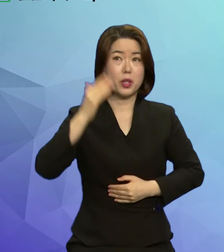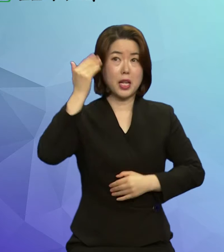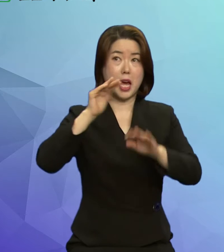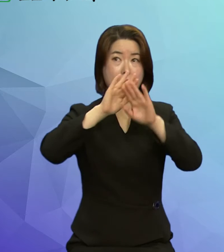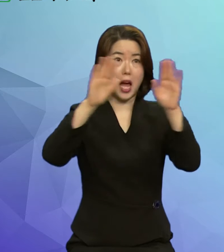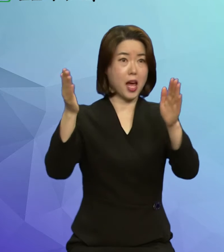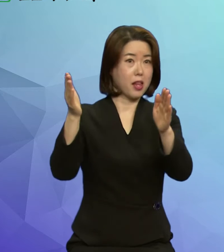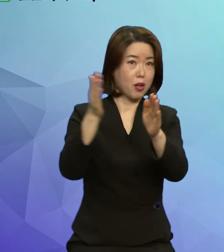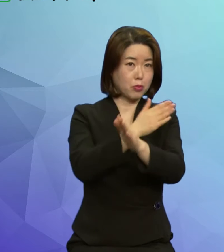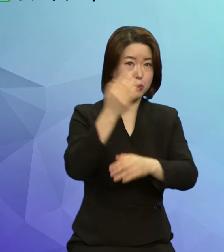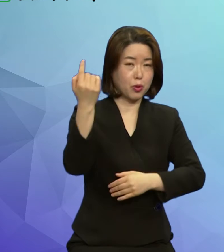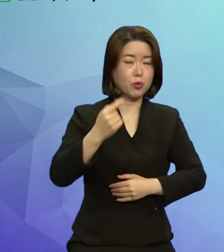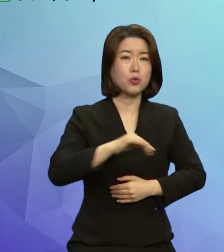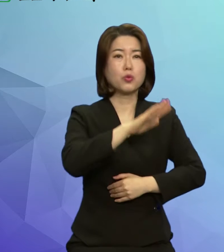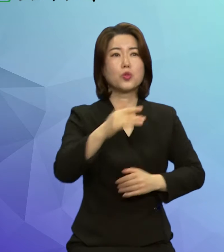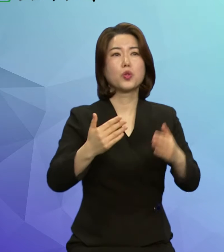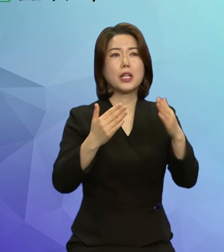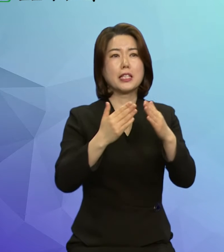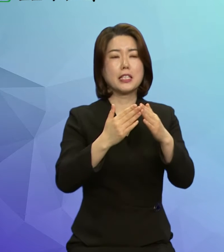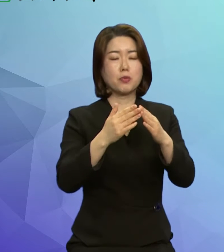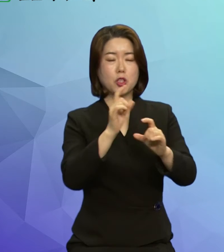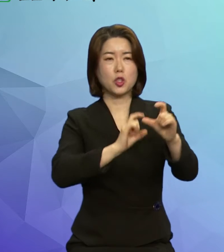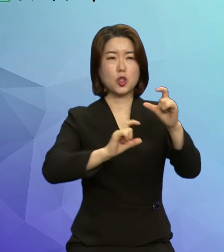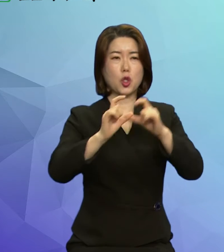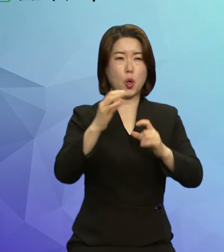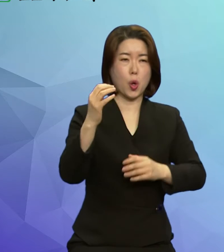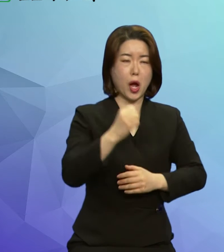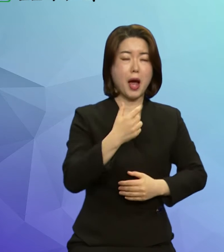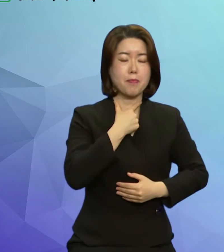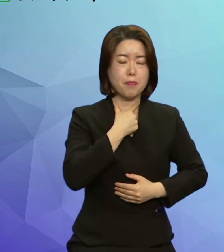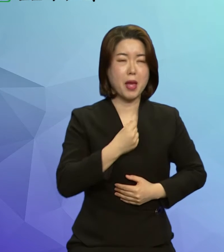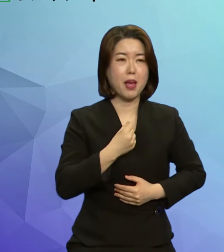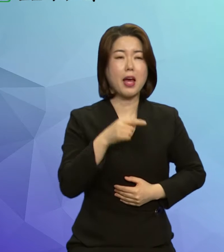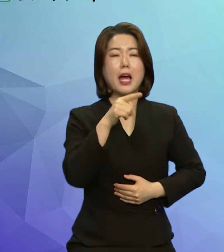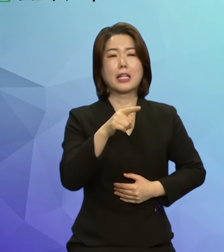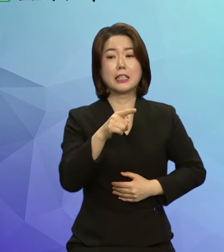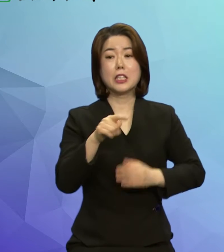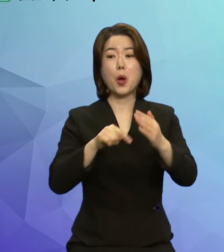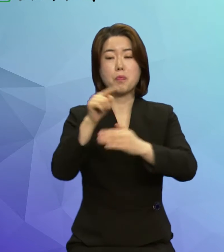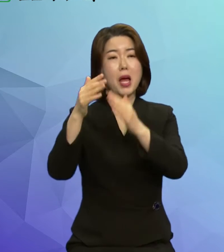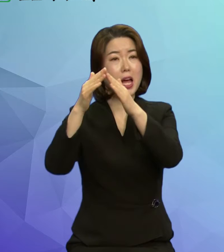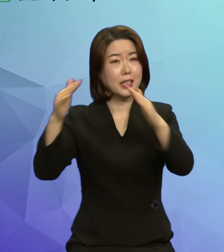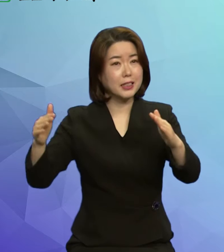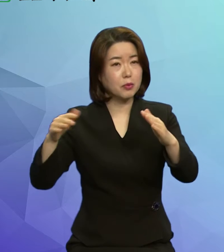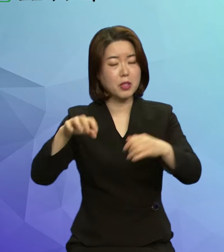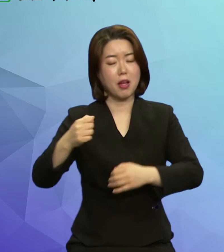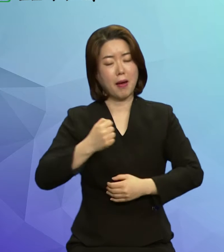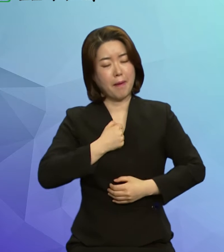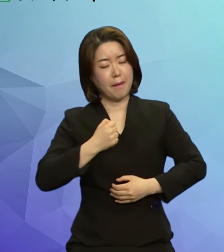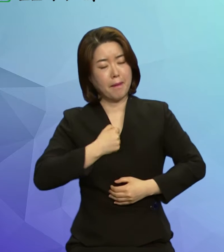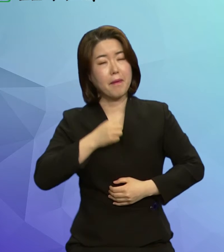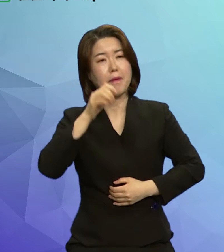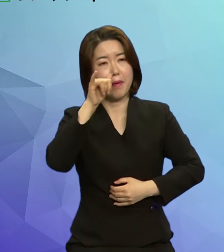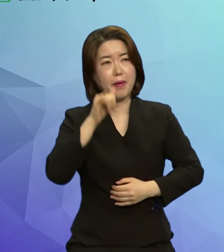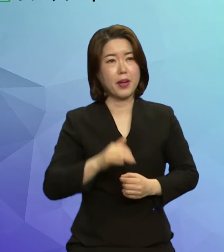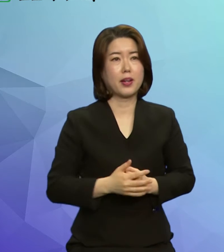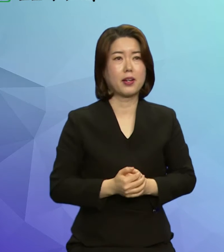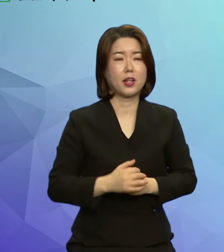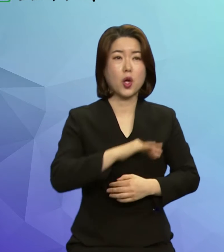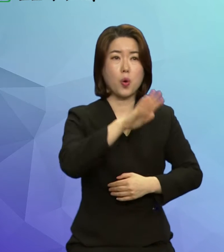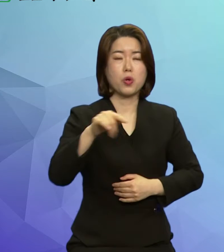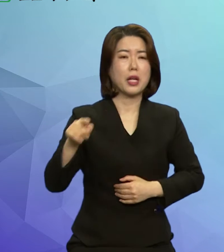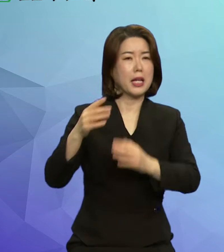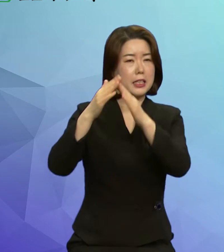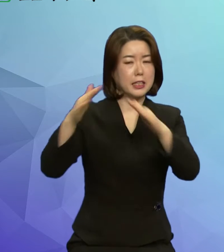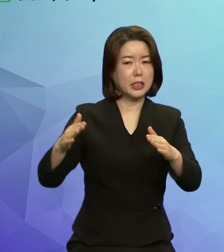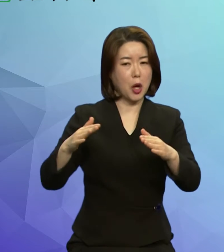우리는 하늘로부터 오는 우리의 집을 덧입기를 갈망하면서 이 장막집에서 탄식하고 있습니다. 우리가